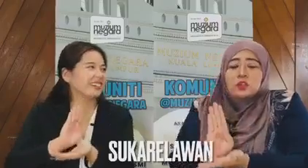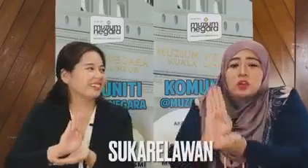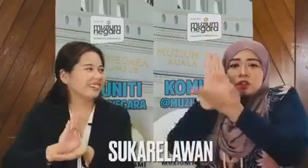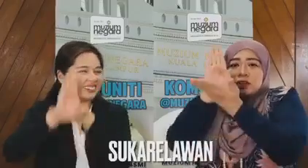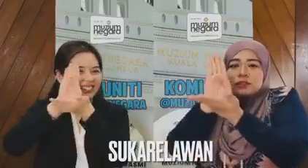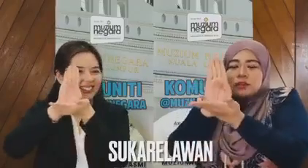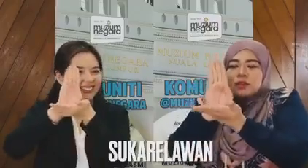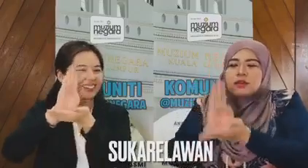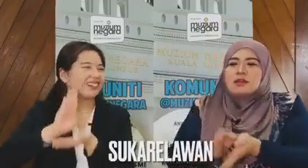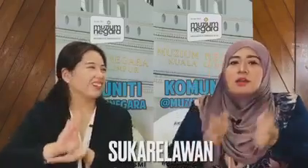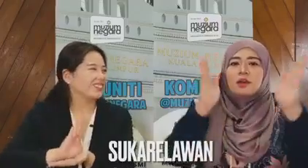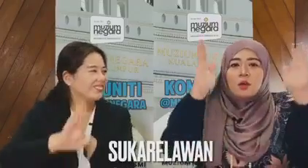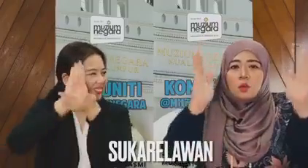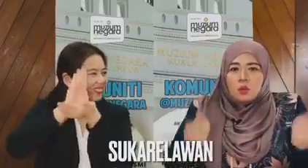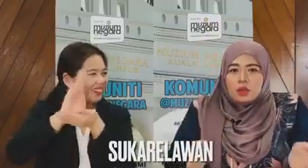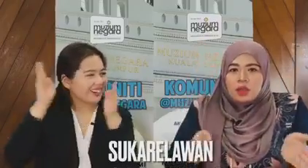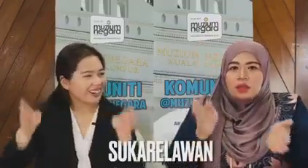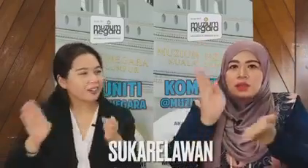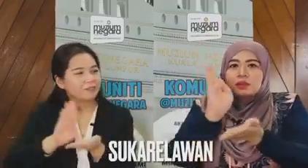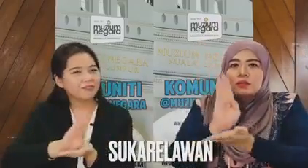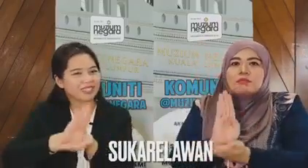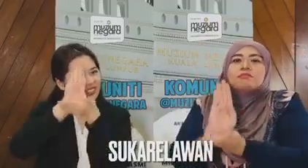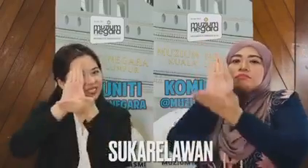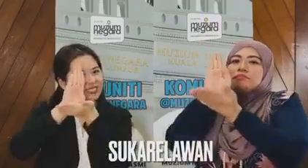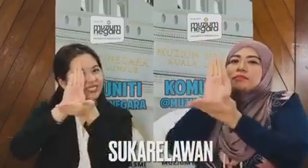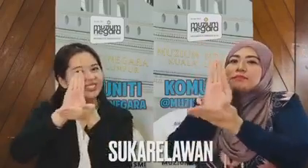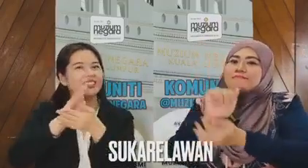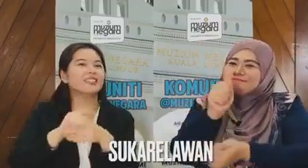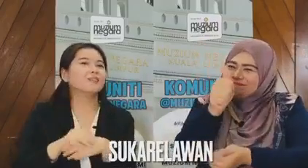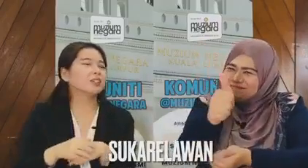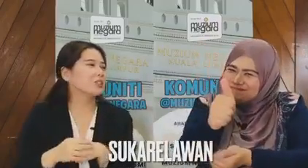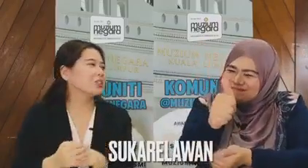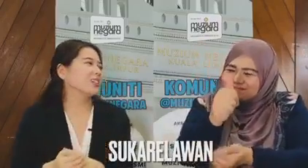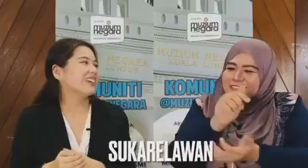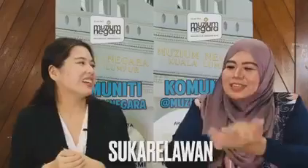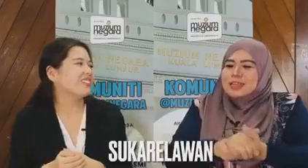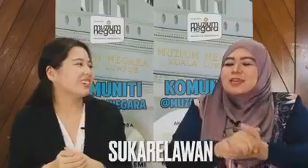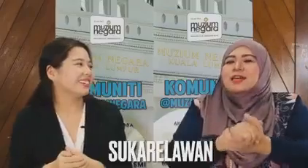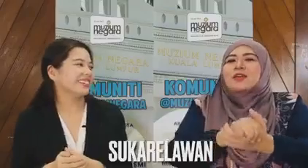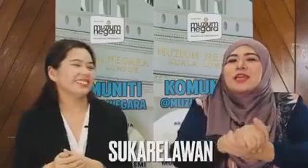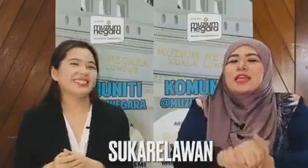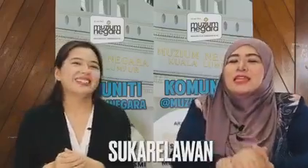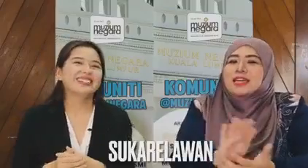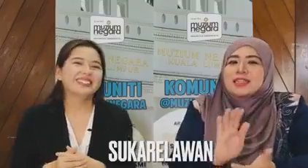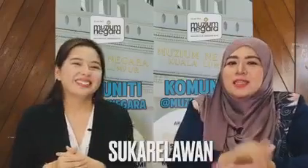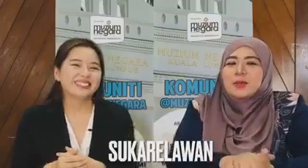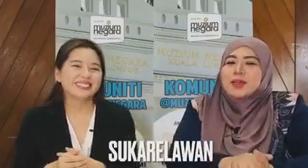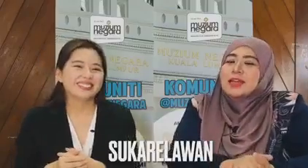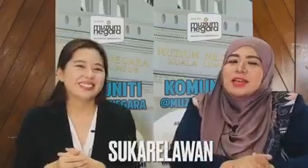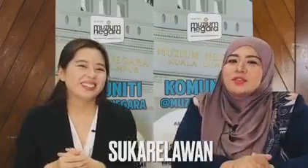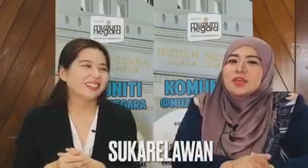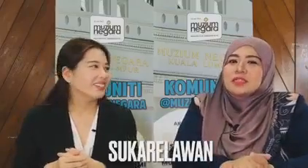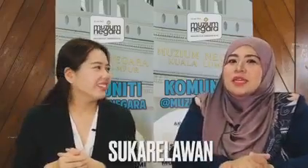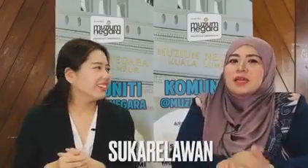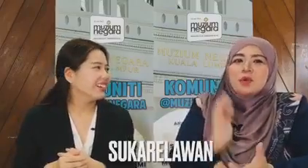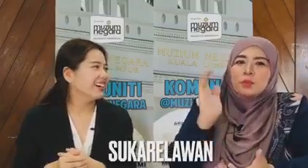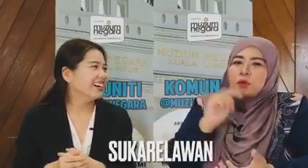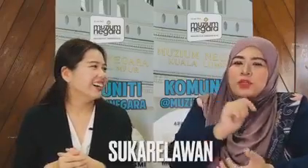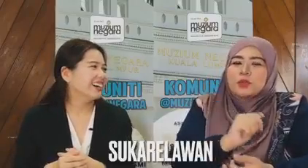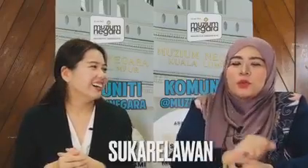Tolong. Orang. Bantu. Ya, dia maksud sukarelawan. Okey, jangan risau. Kak Ifang takkan buat podcast untuk Kak